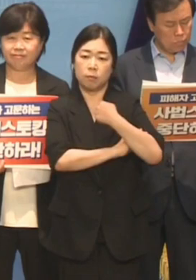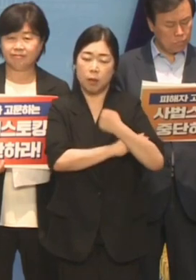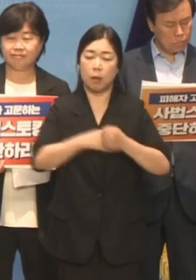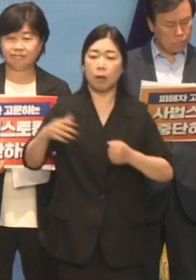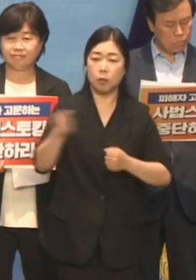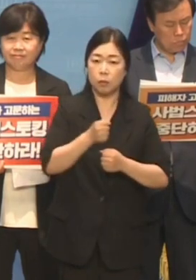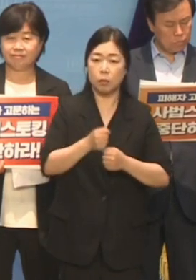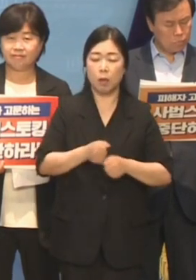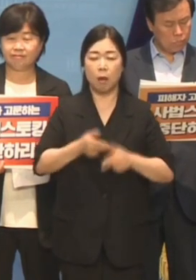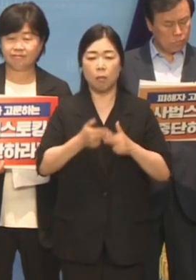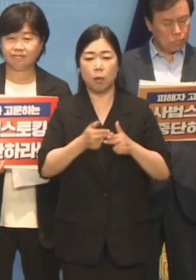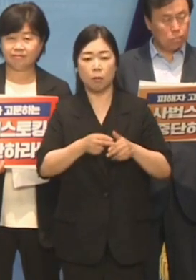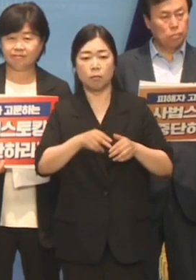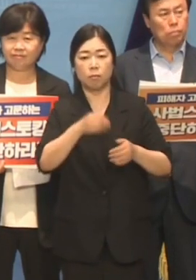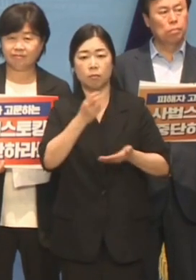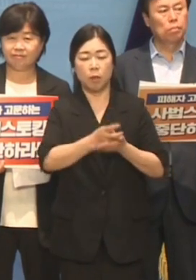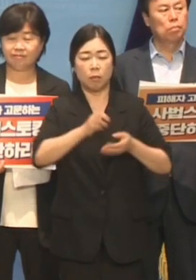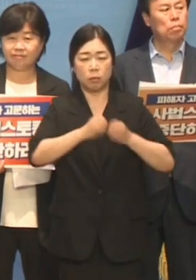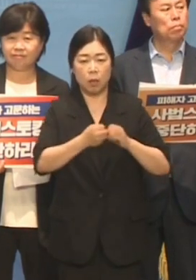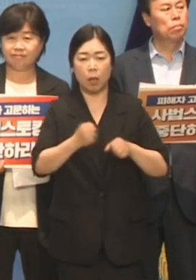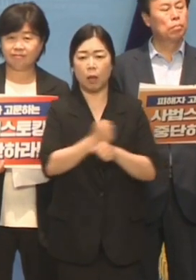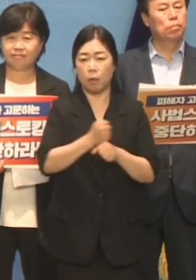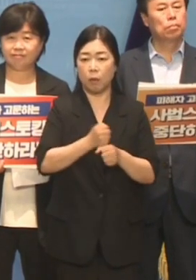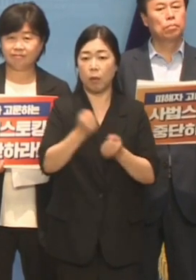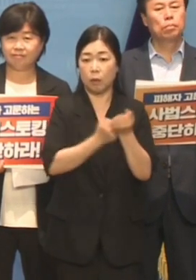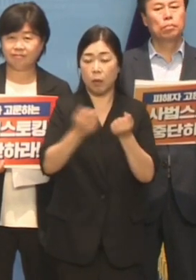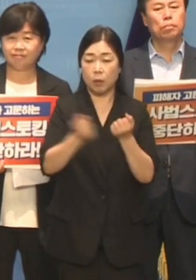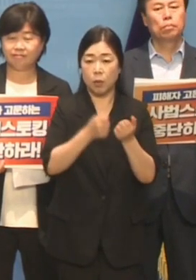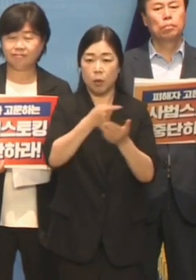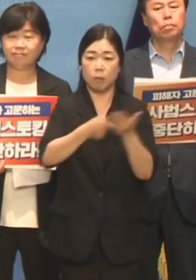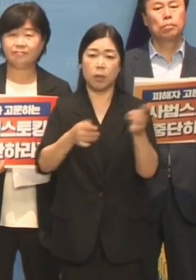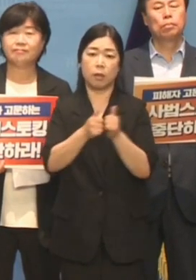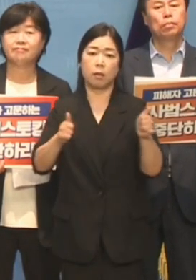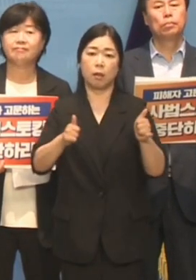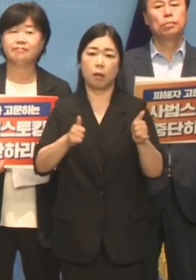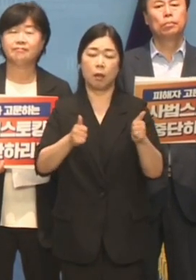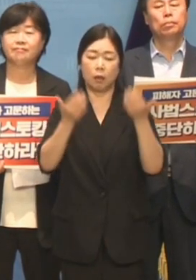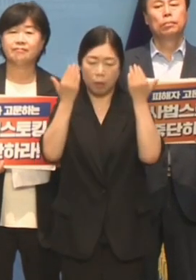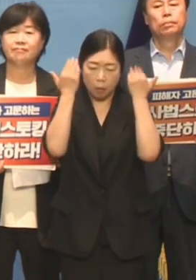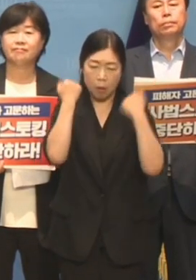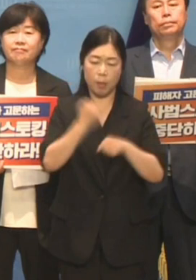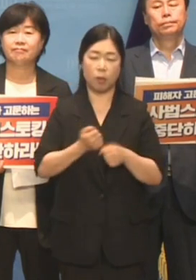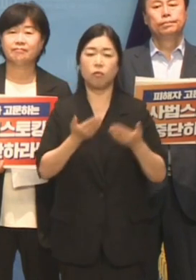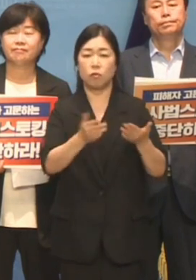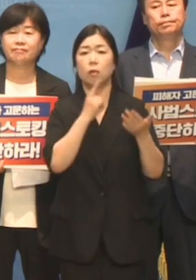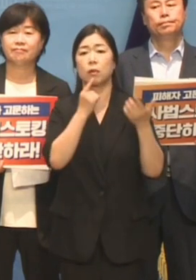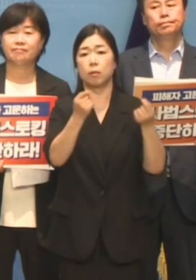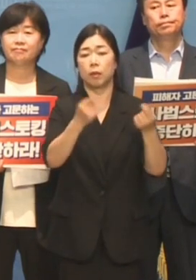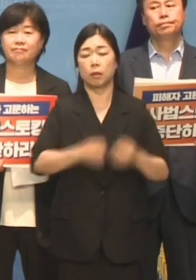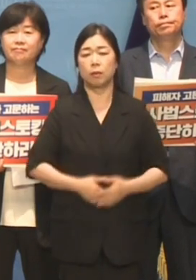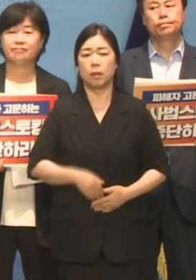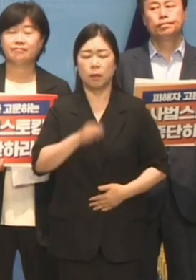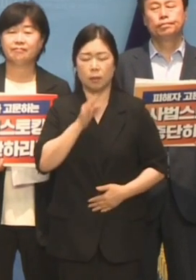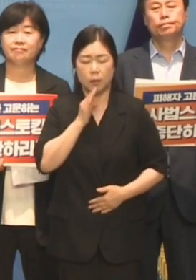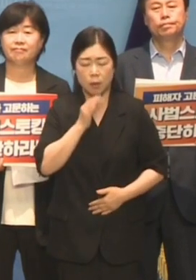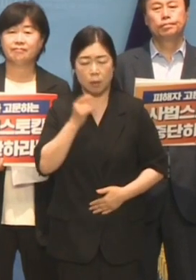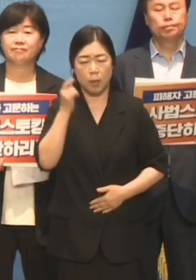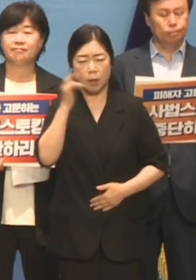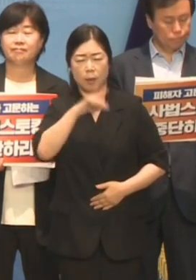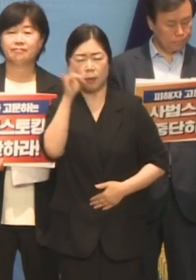자의적 법 해석 기술로 피해자를 굴복시키겠다는 겁니다. 무능하고